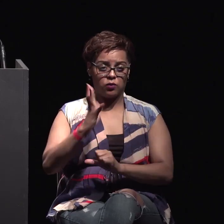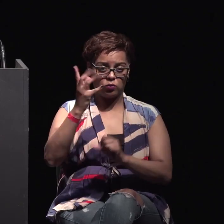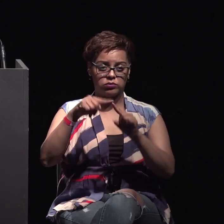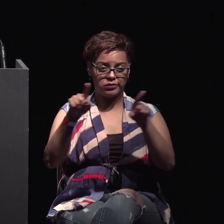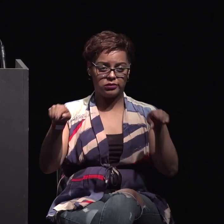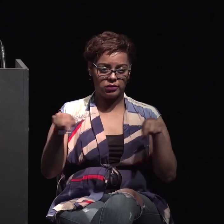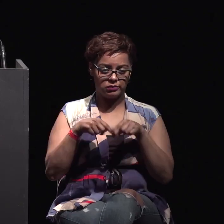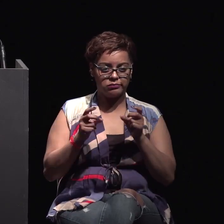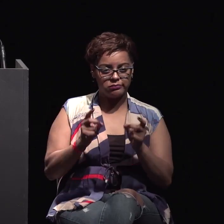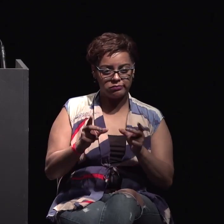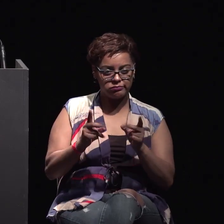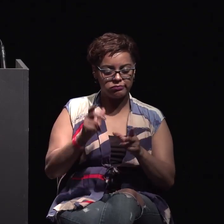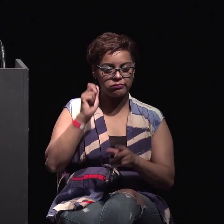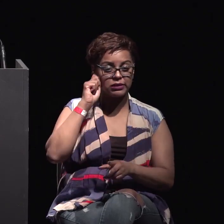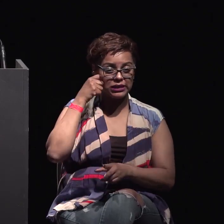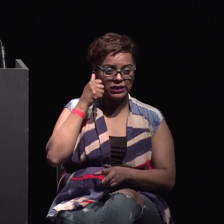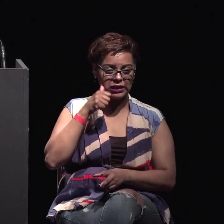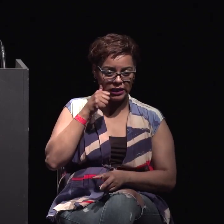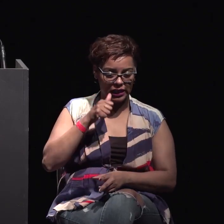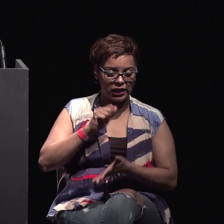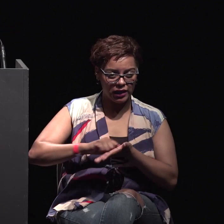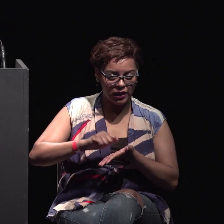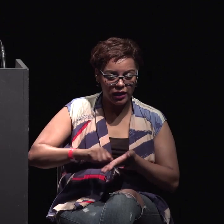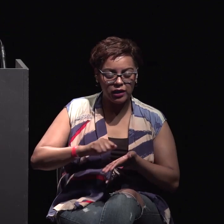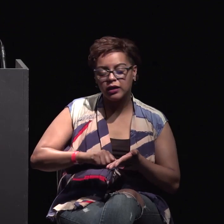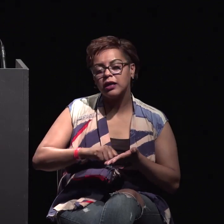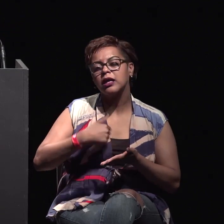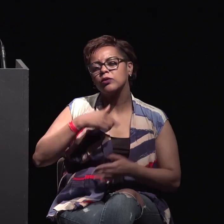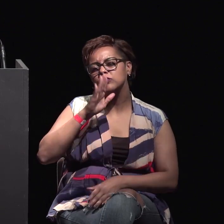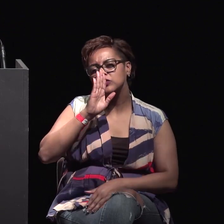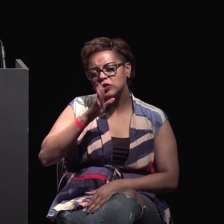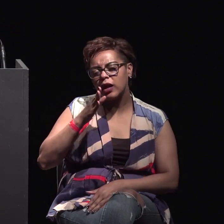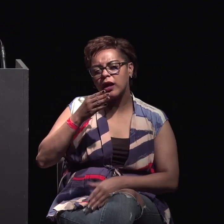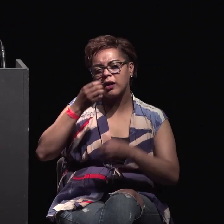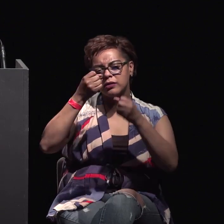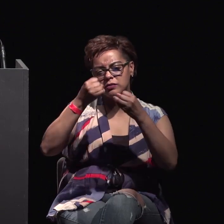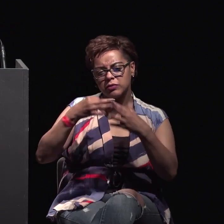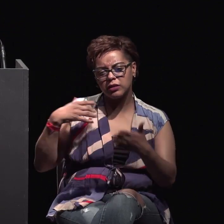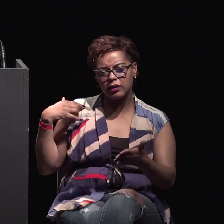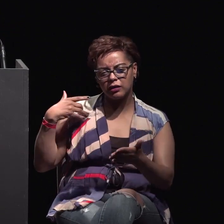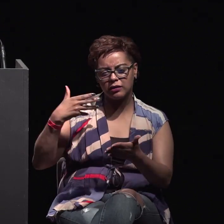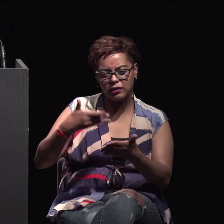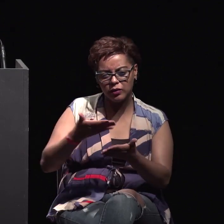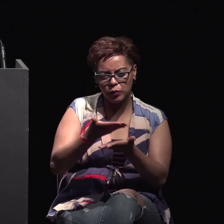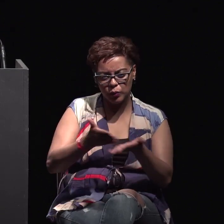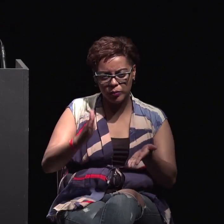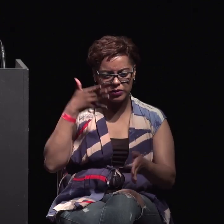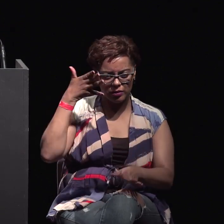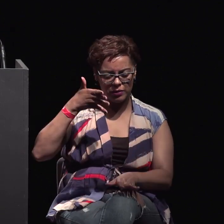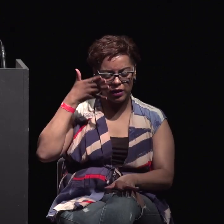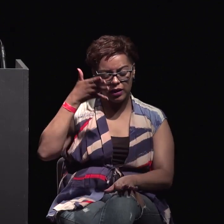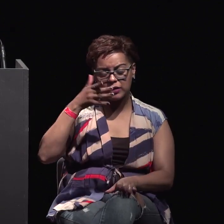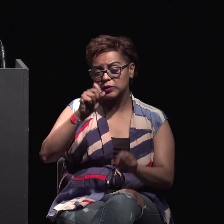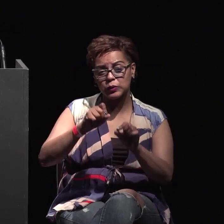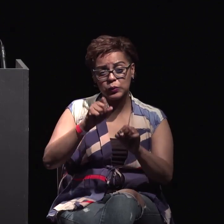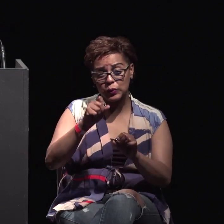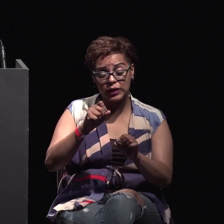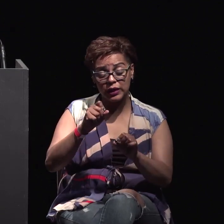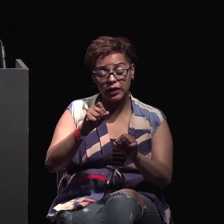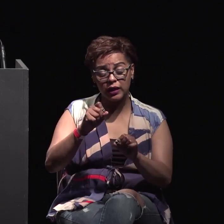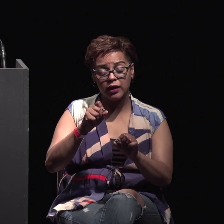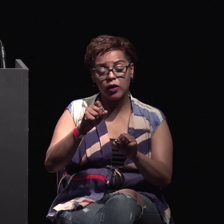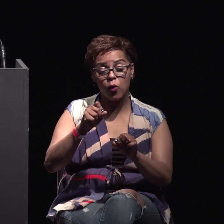ocorrido, a gente já mencionou no início, que é a criação no mercado